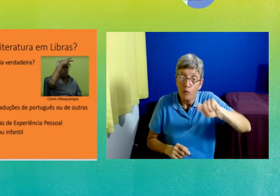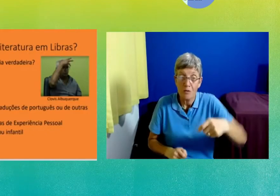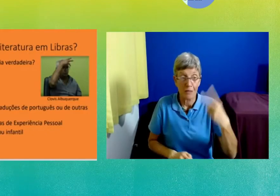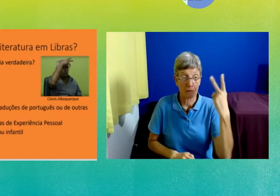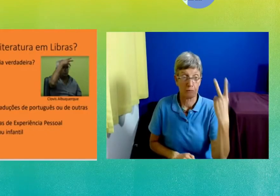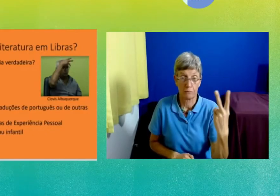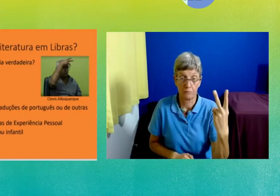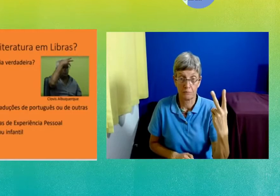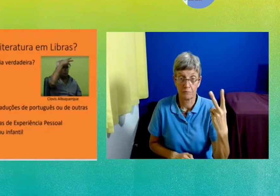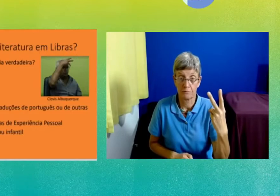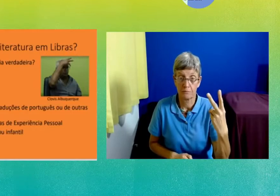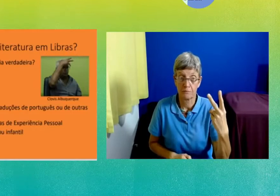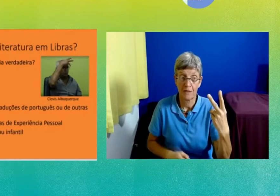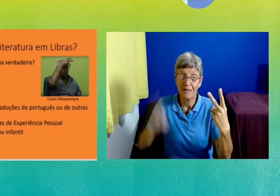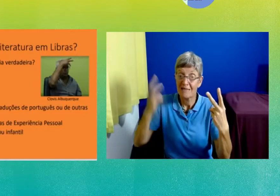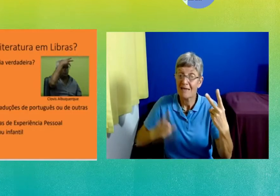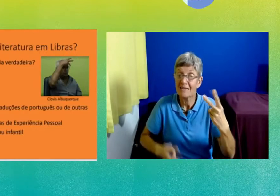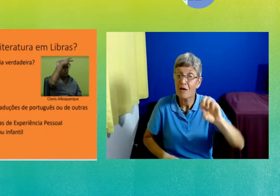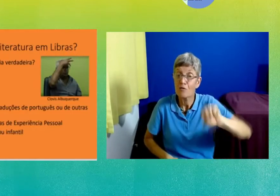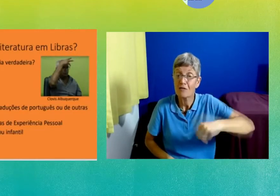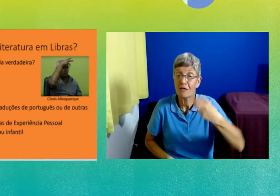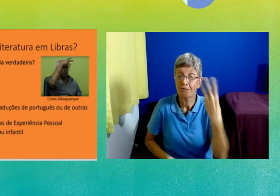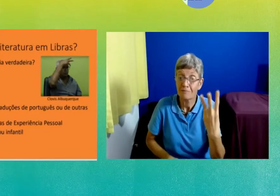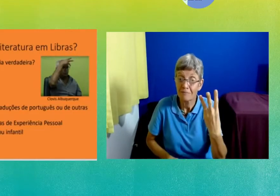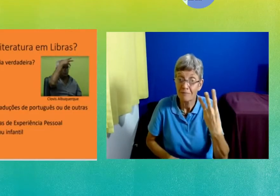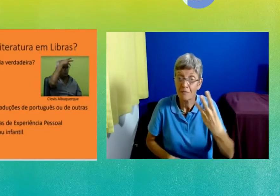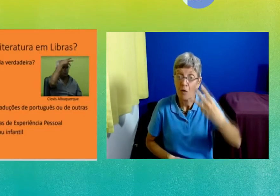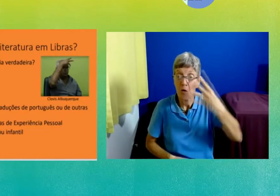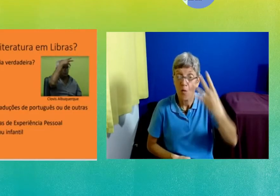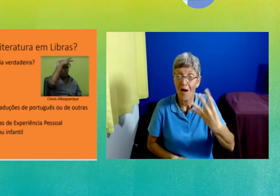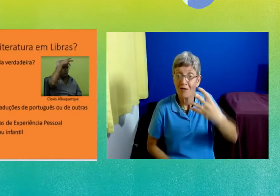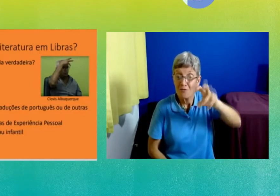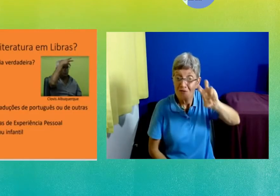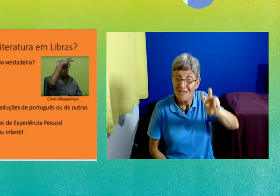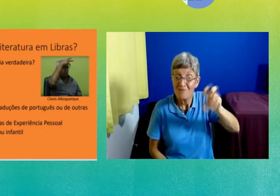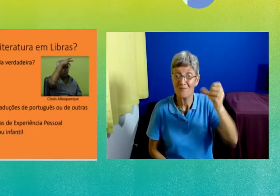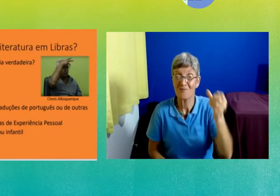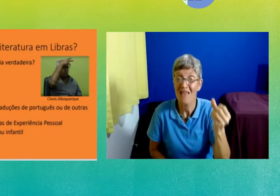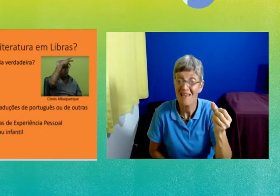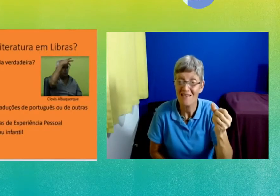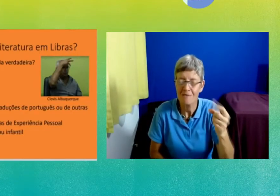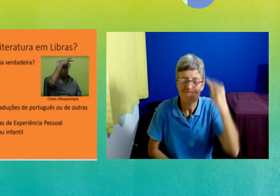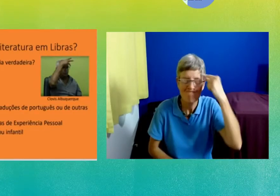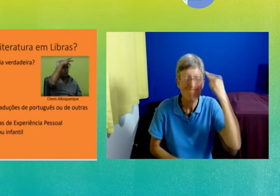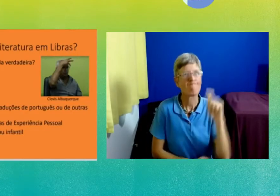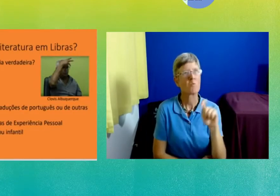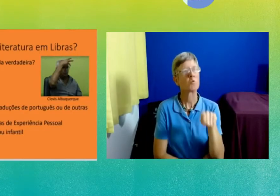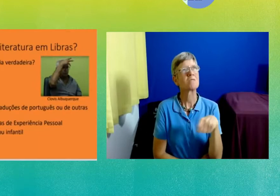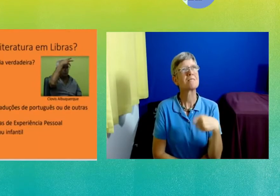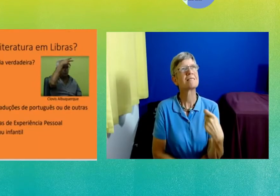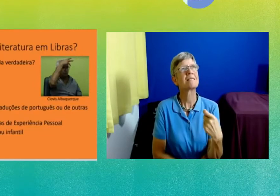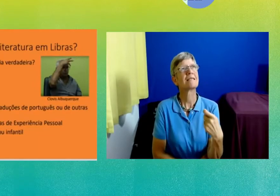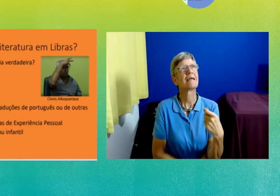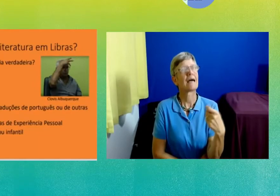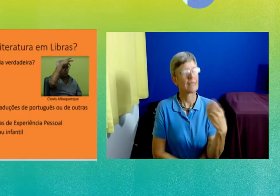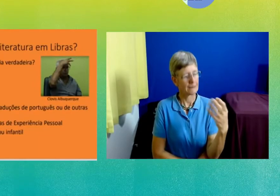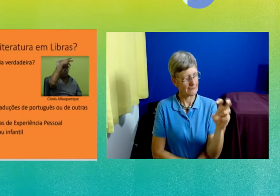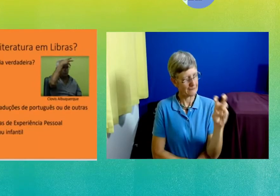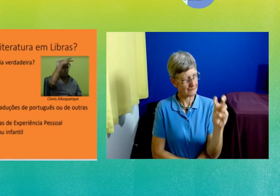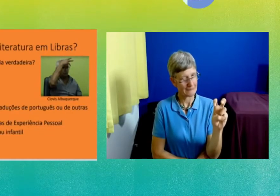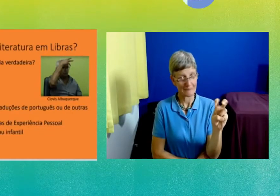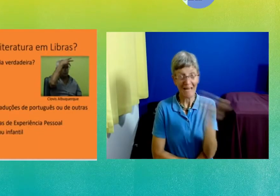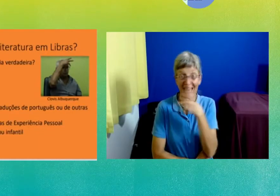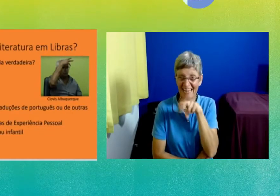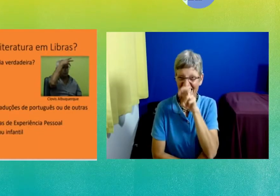você pode utilizar um ou dois sinais, ou três, ou quatro, cinco, seis, aí você vai